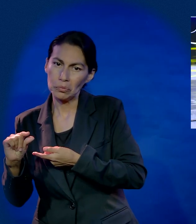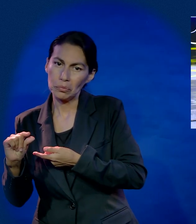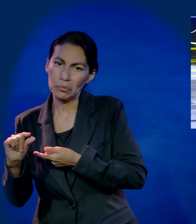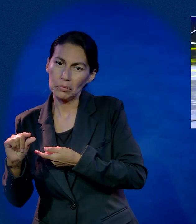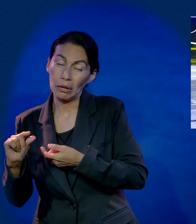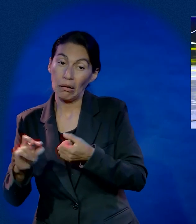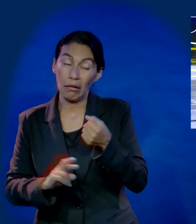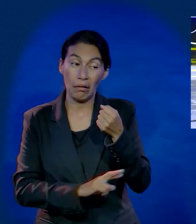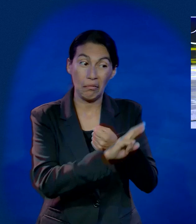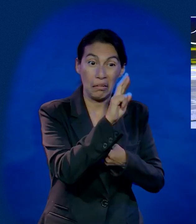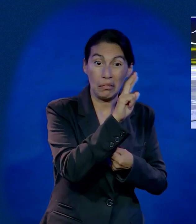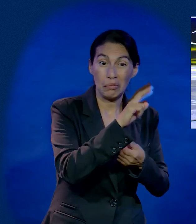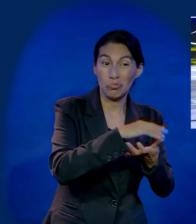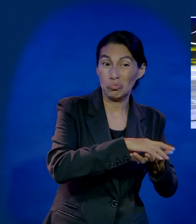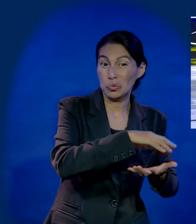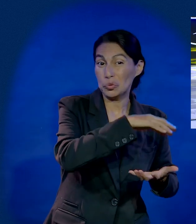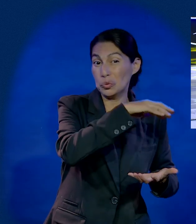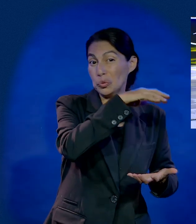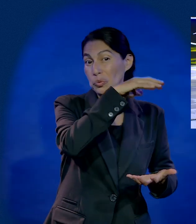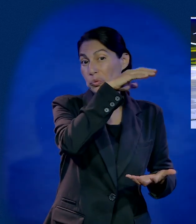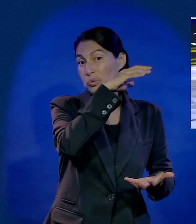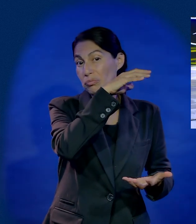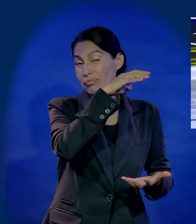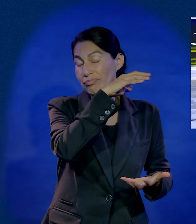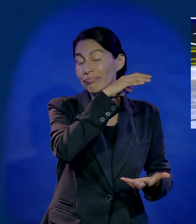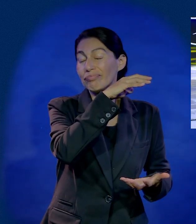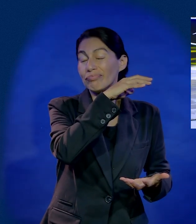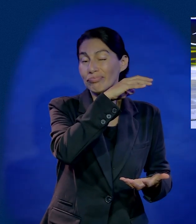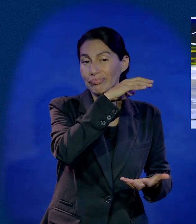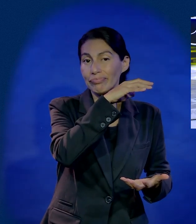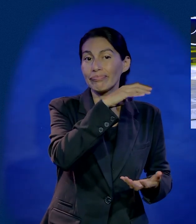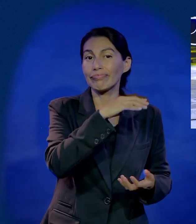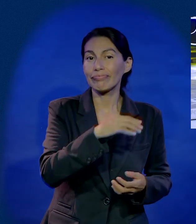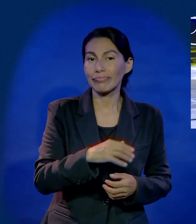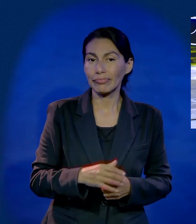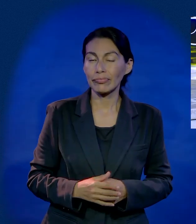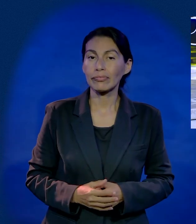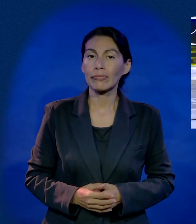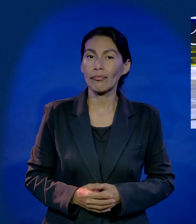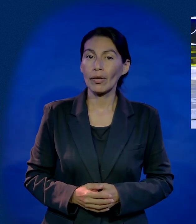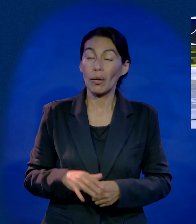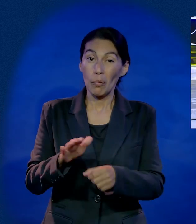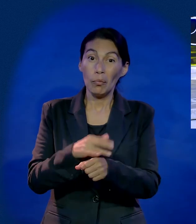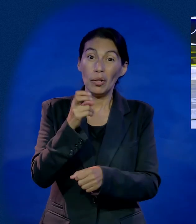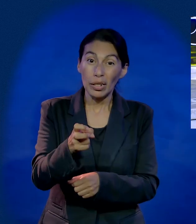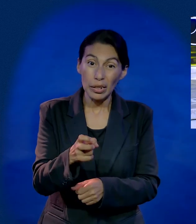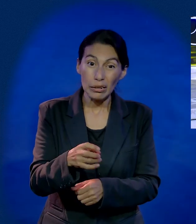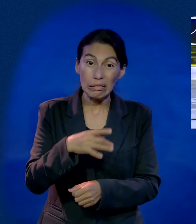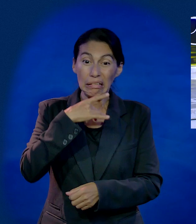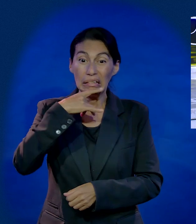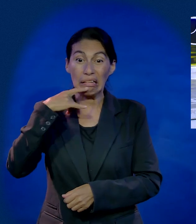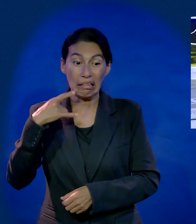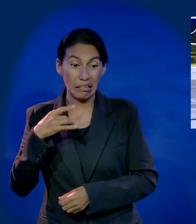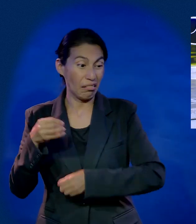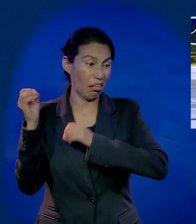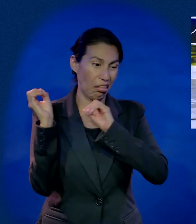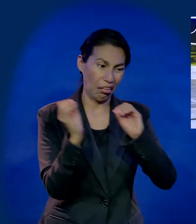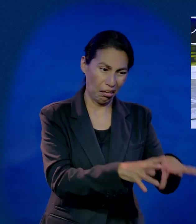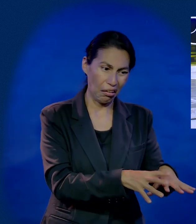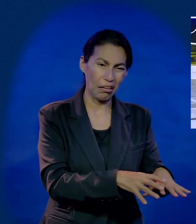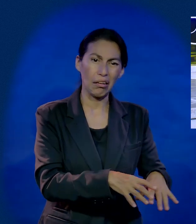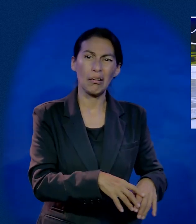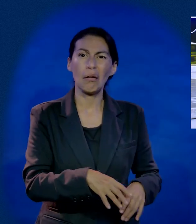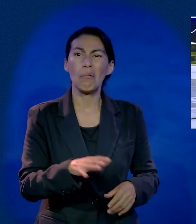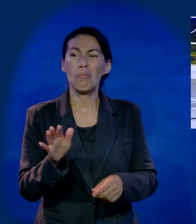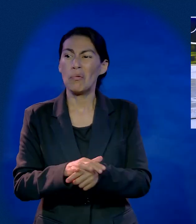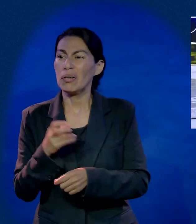amor disminuye en automático. Y mi rebelión, ¿qué cosa? Crece. Por eso